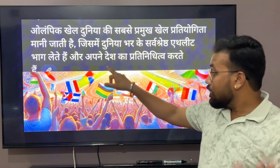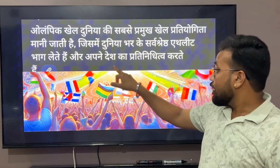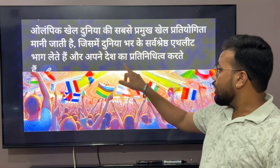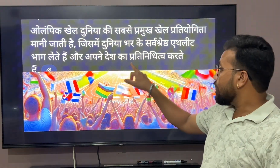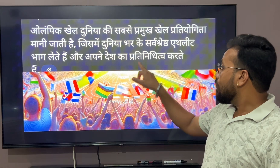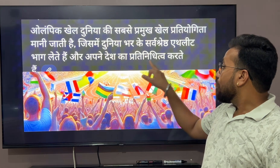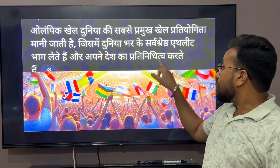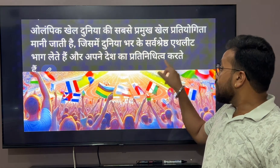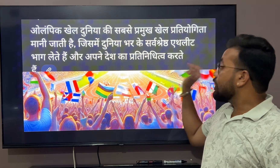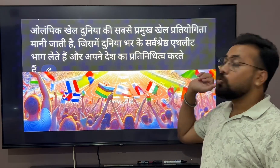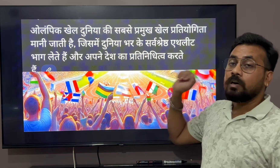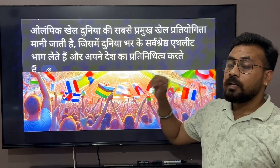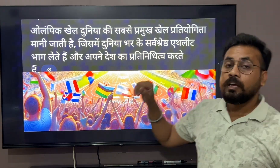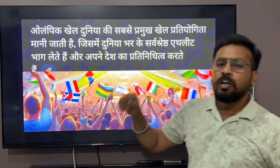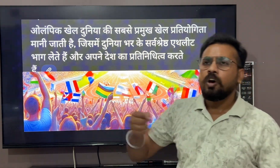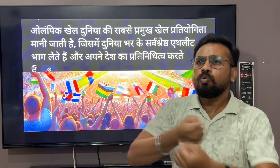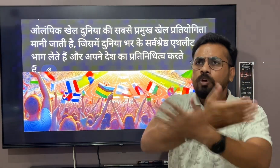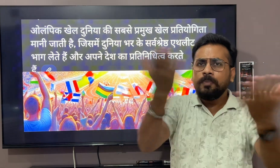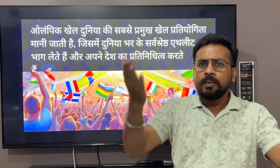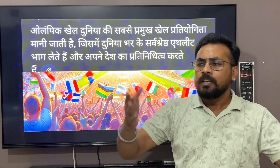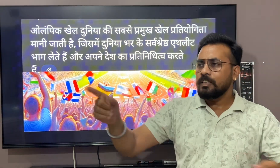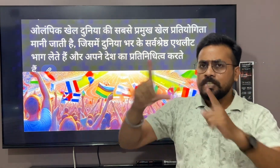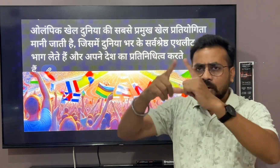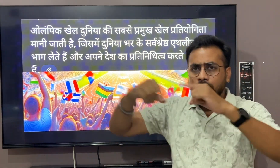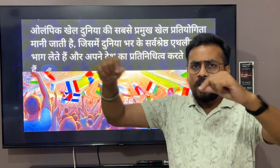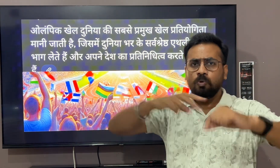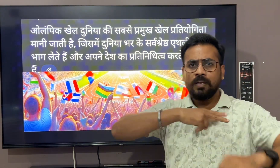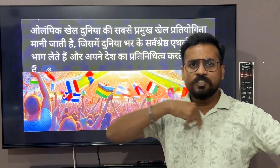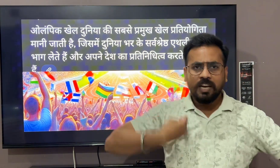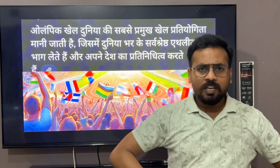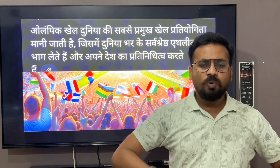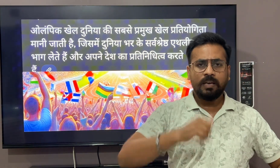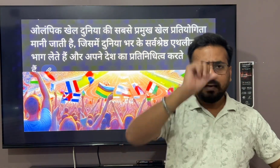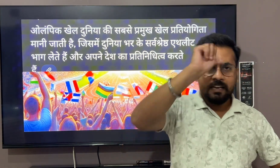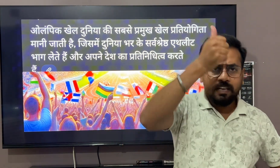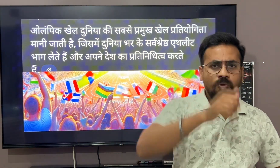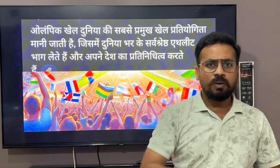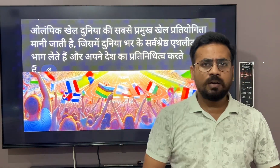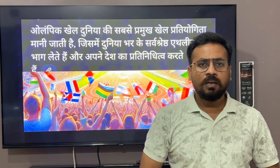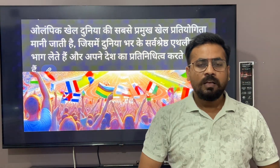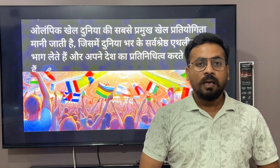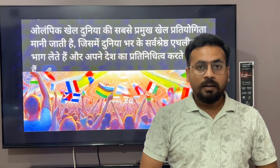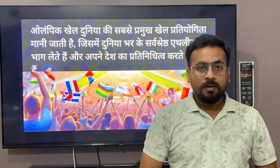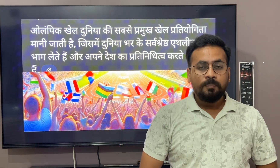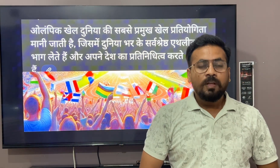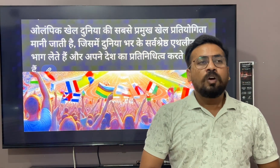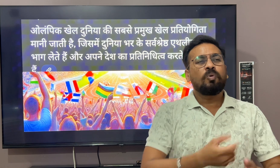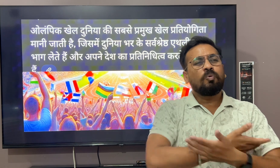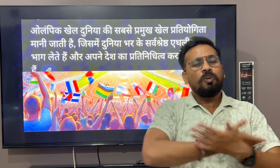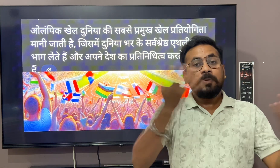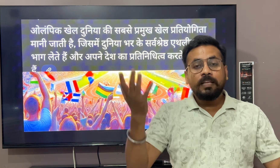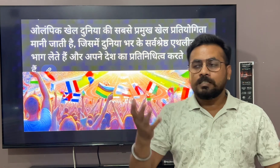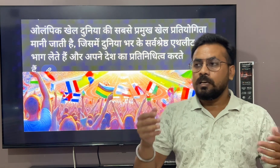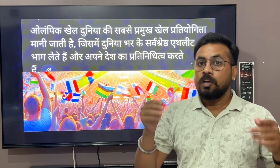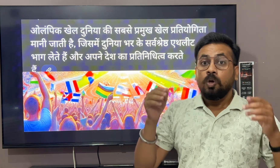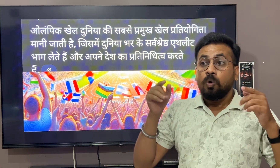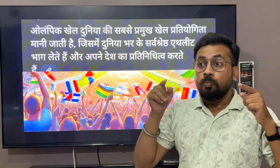है ना प्रतिनिधित्व करेंगे। अब कोई भी, जैसे जापान हो गया, चाइना हो गया, इंडिया हो गया, है ना, कोई भी देश है वो